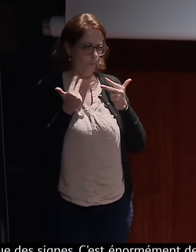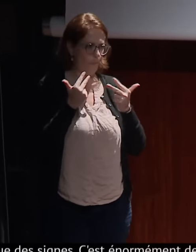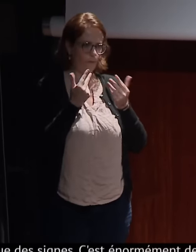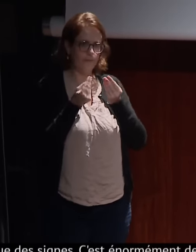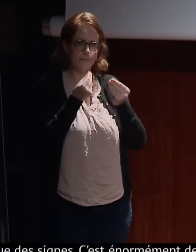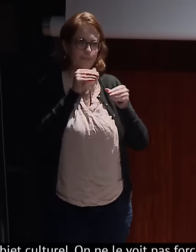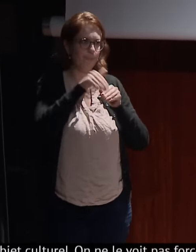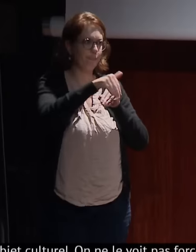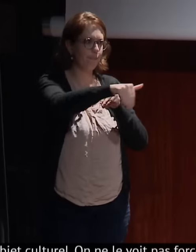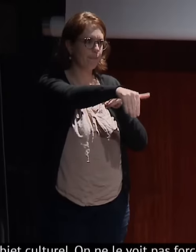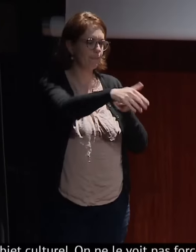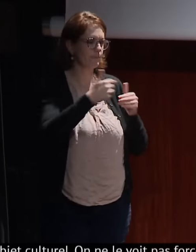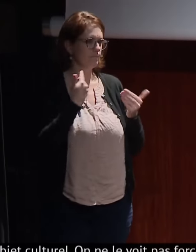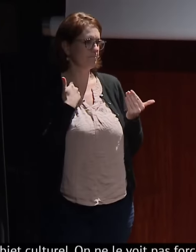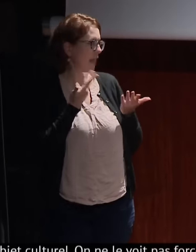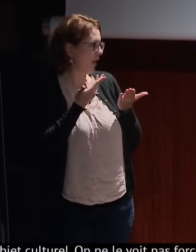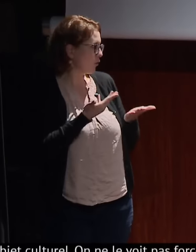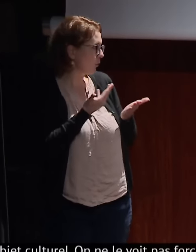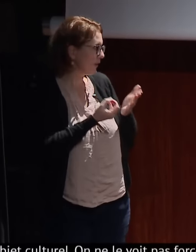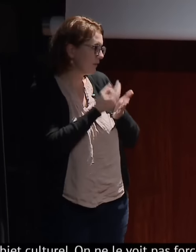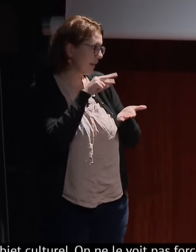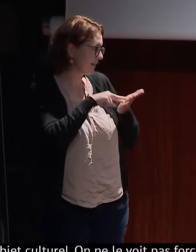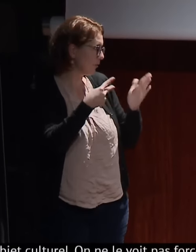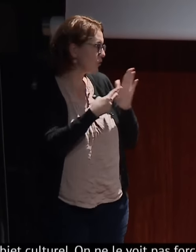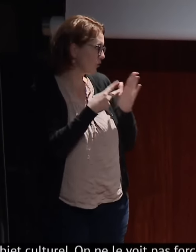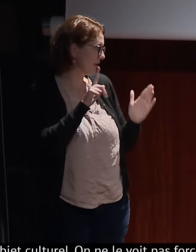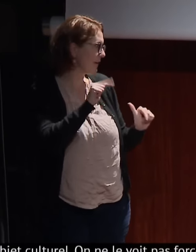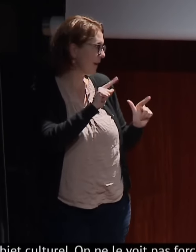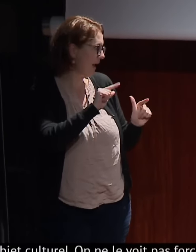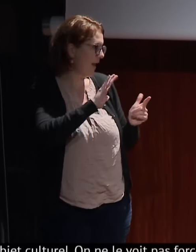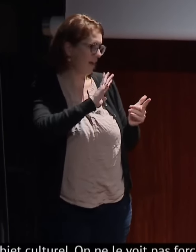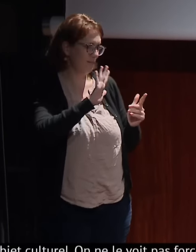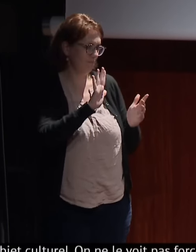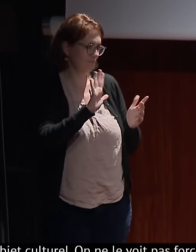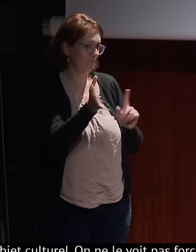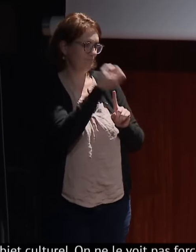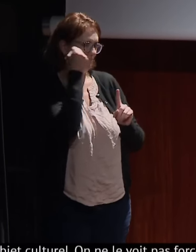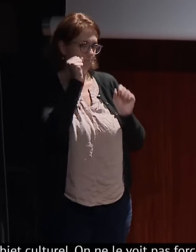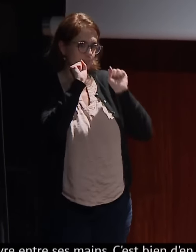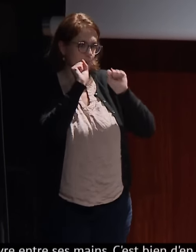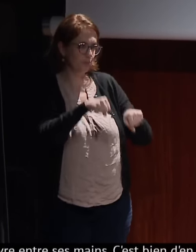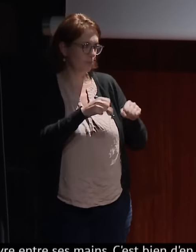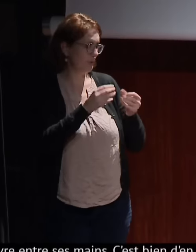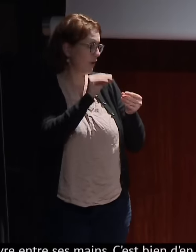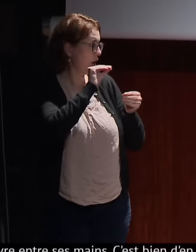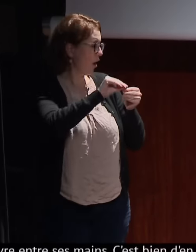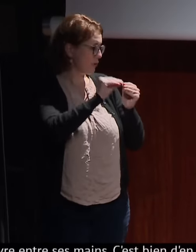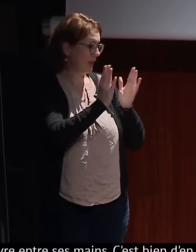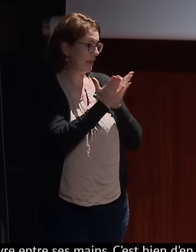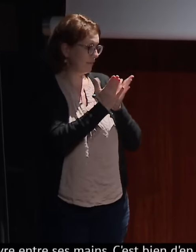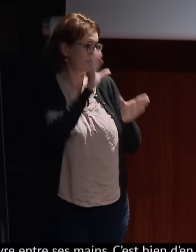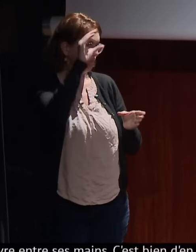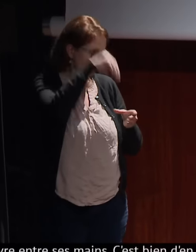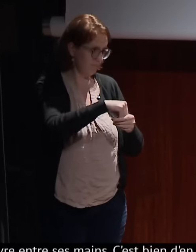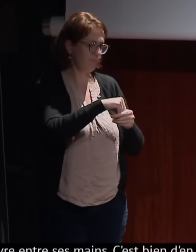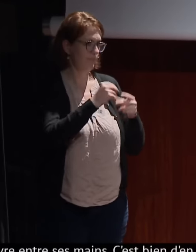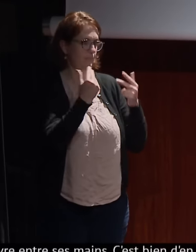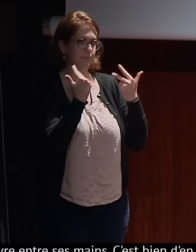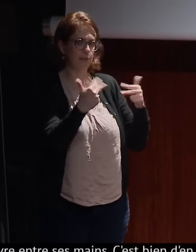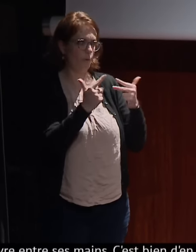des vidéos, de se dire comment on allait pouvoir garder cette trace à travers les années. Il y a des